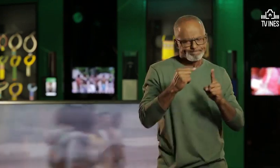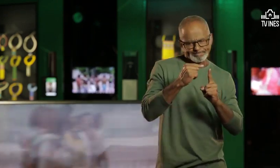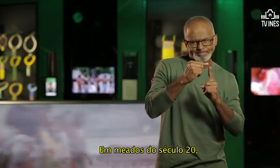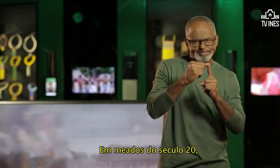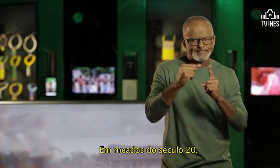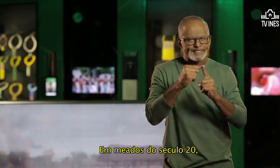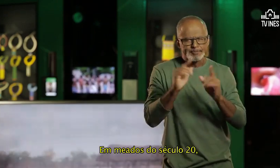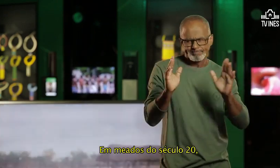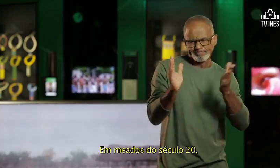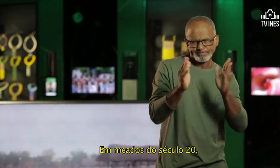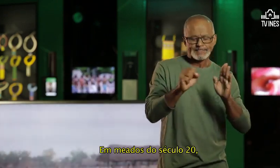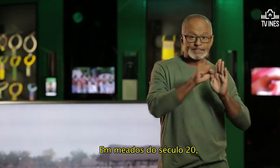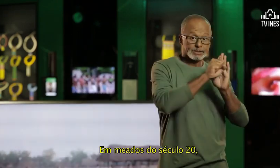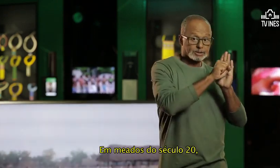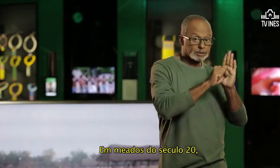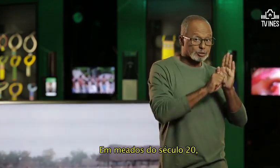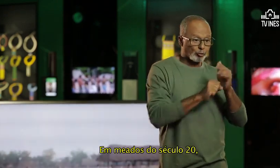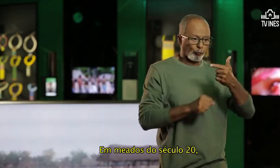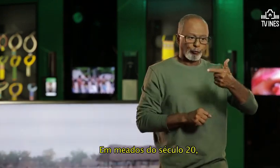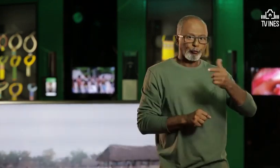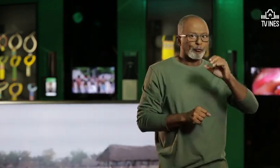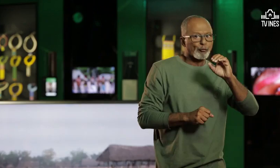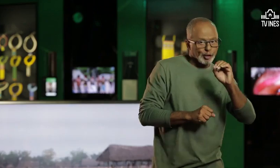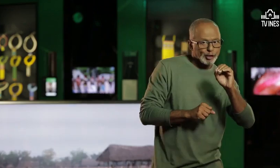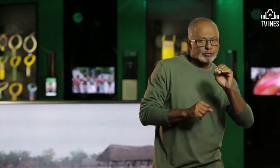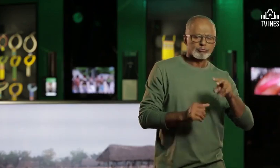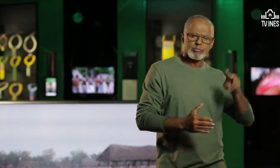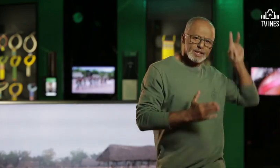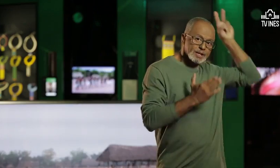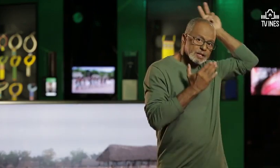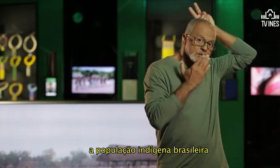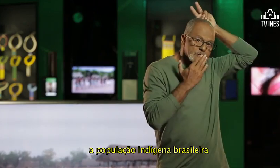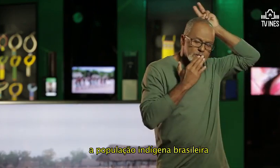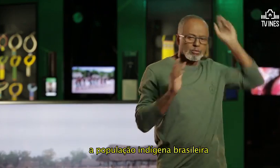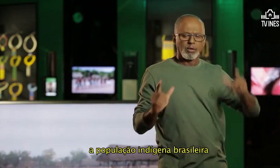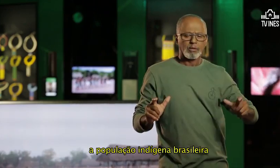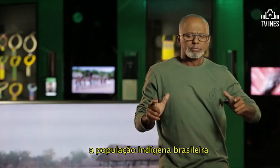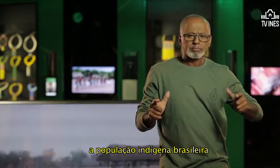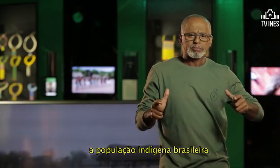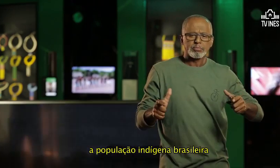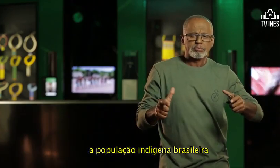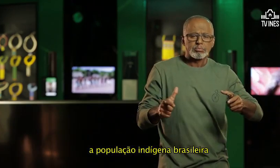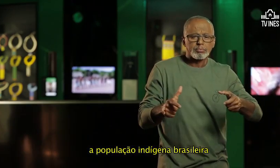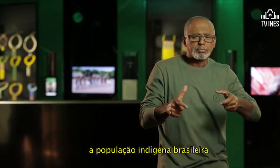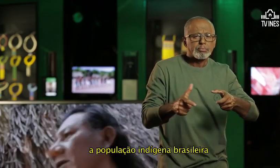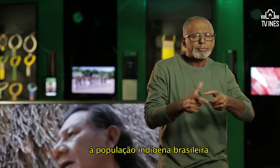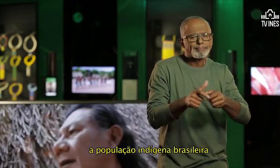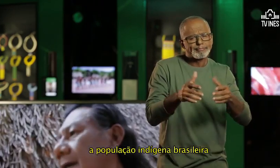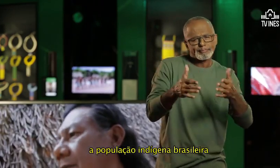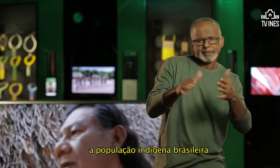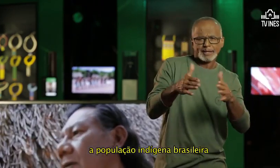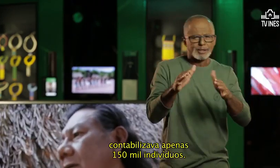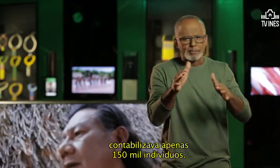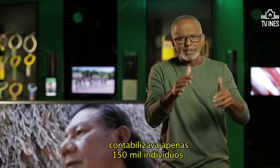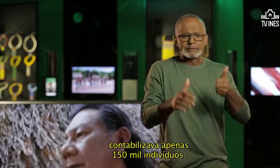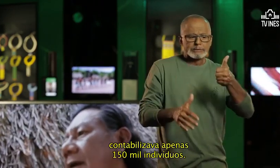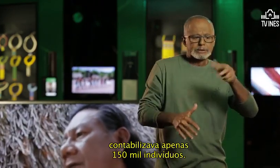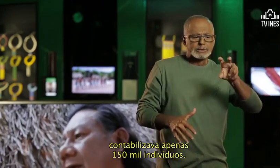Em meados do século XX, a população indígena brasileira